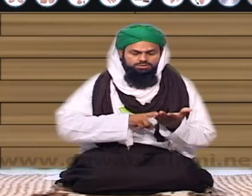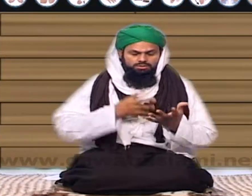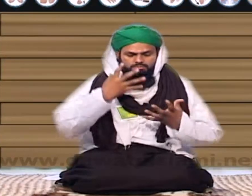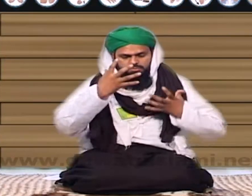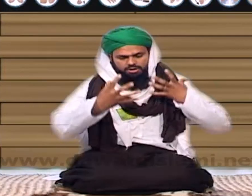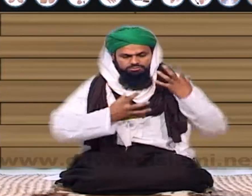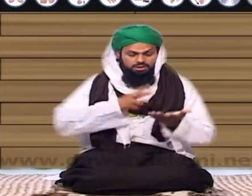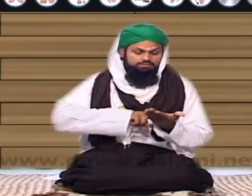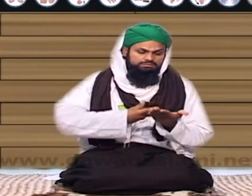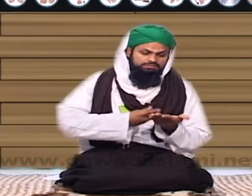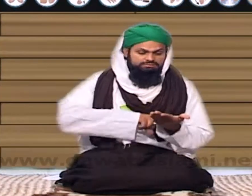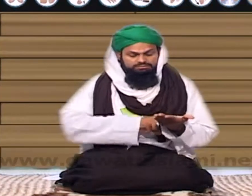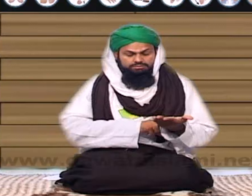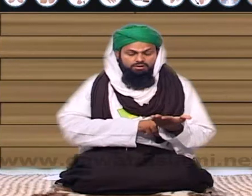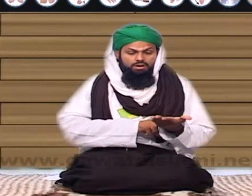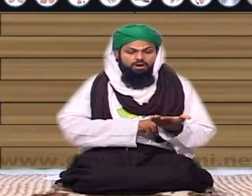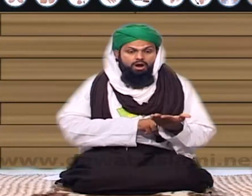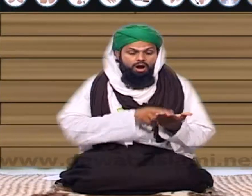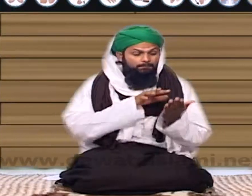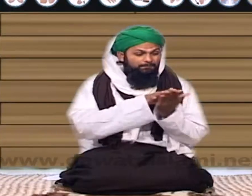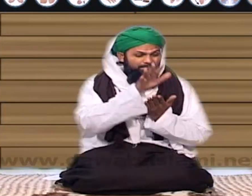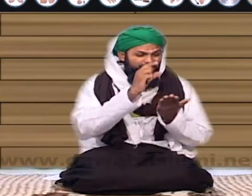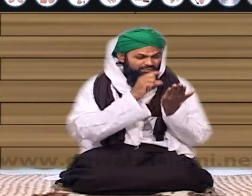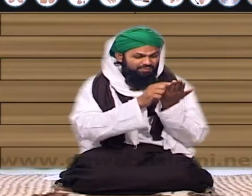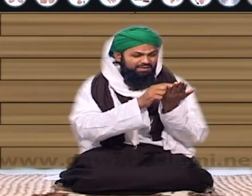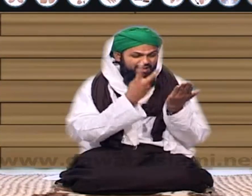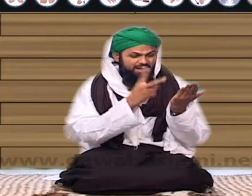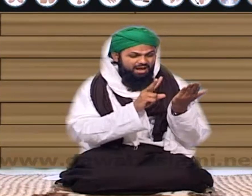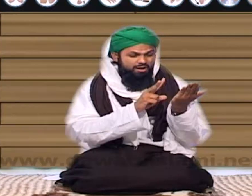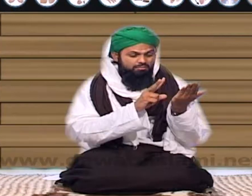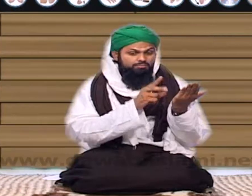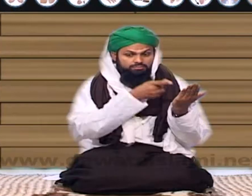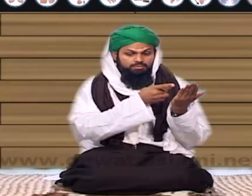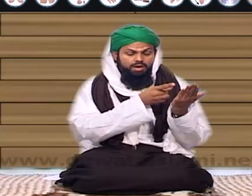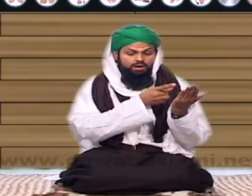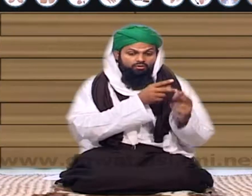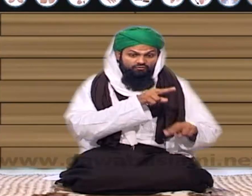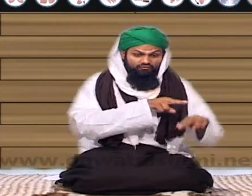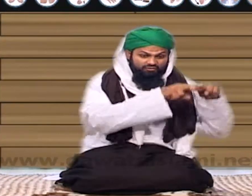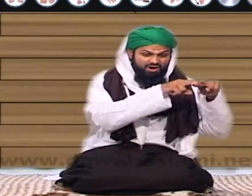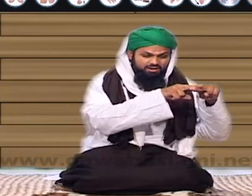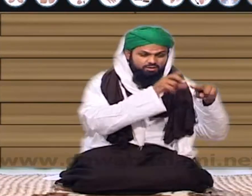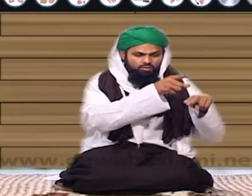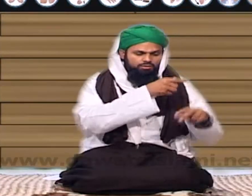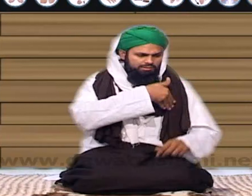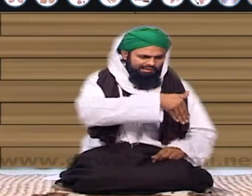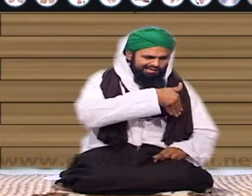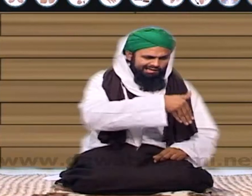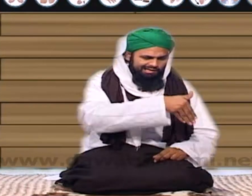چین بے قرار رہتا ہو۔ اگر ایسا شخص کہ جس کی گرفتاری کا وارنٹ جاری ہو جائے، سزائے موت اس کو سنا دی جائے، وہ اگر آپ